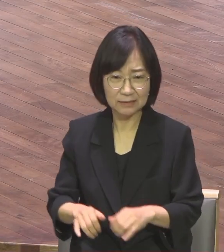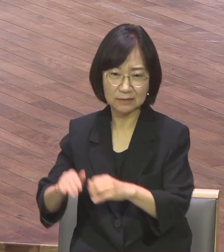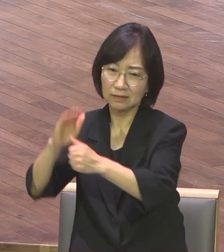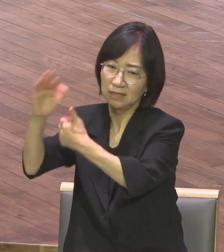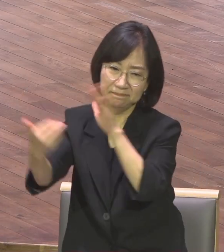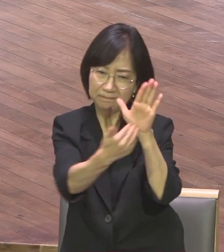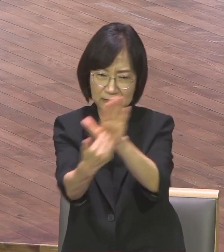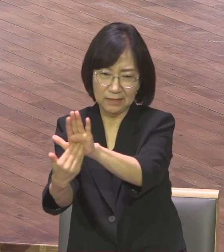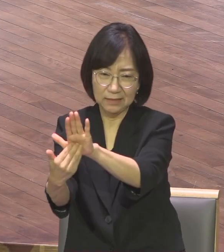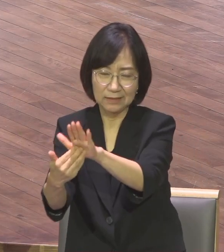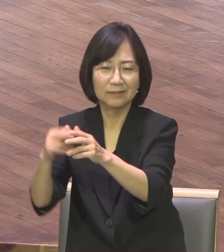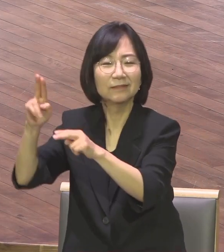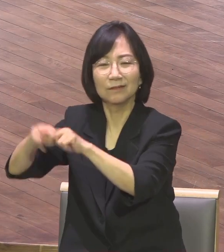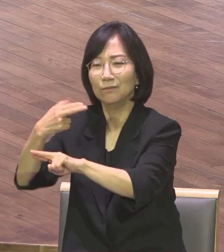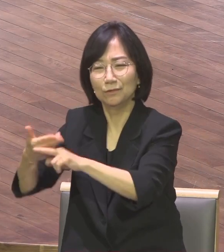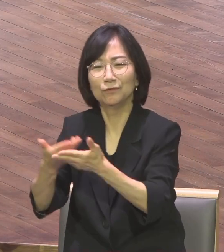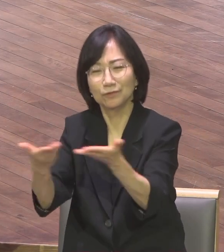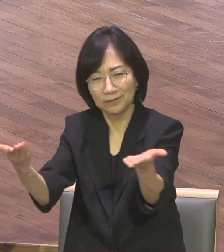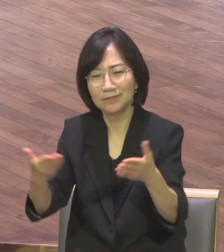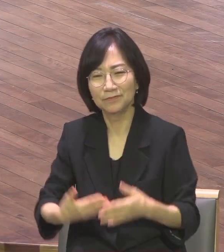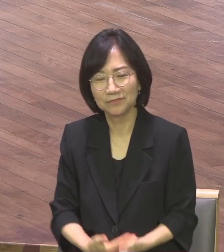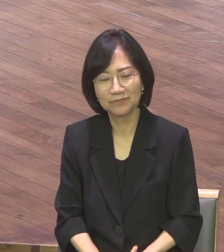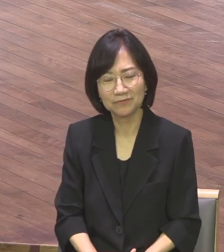이렇게 해서.